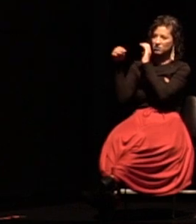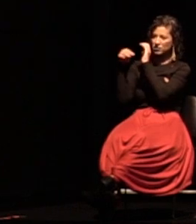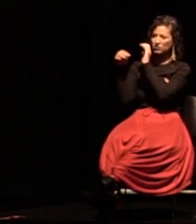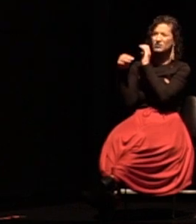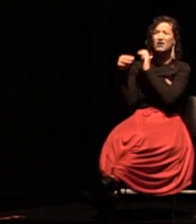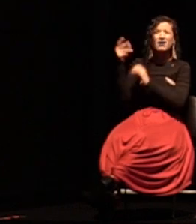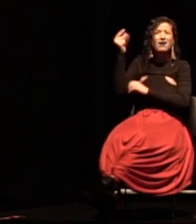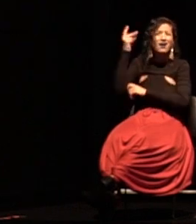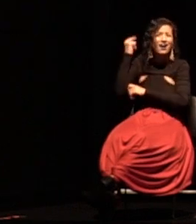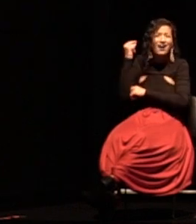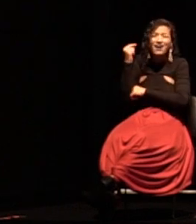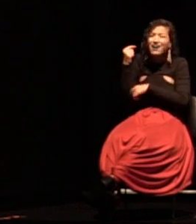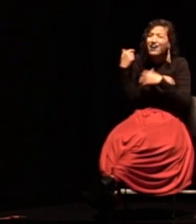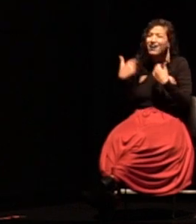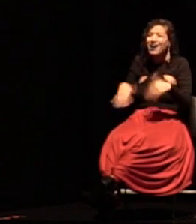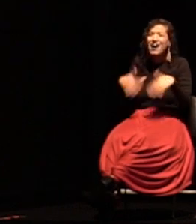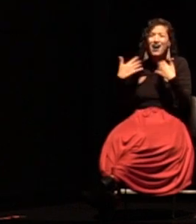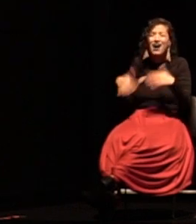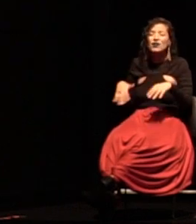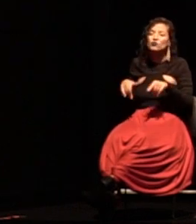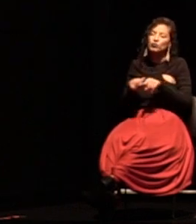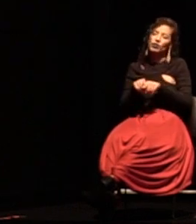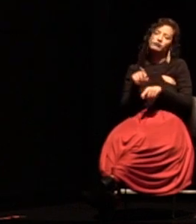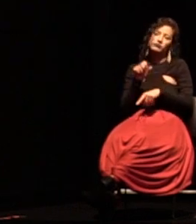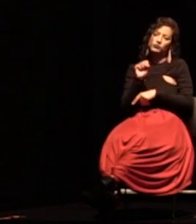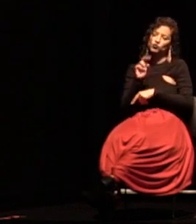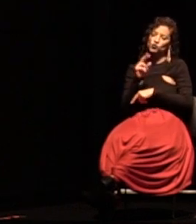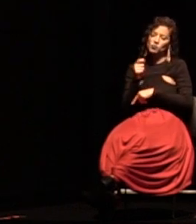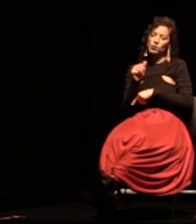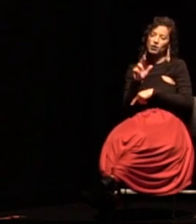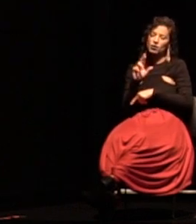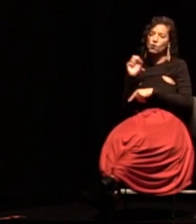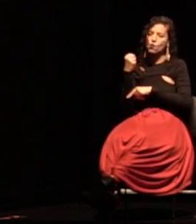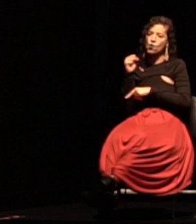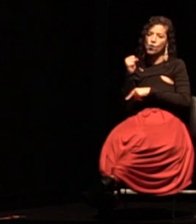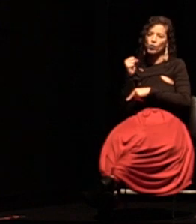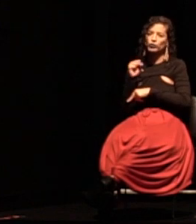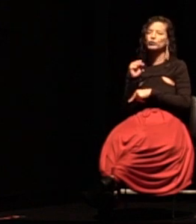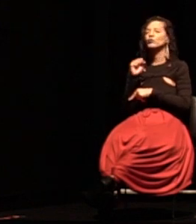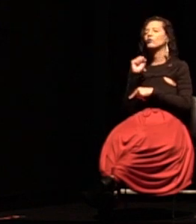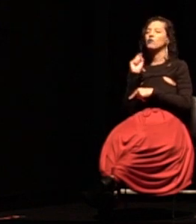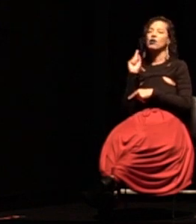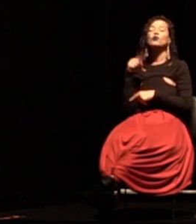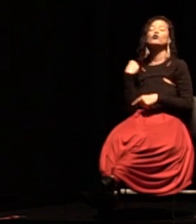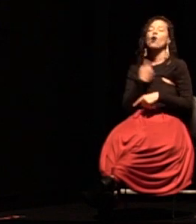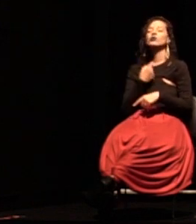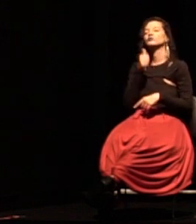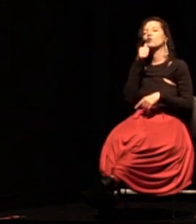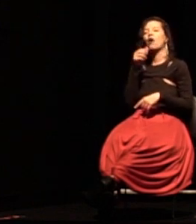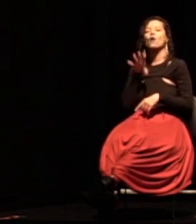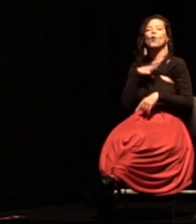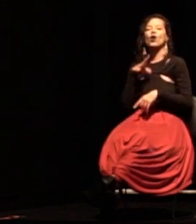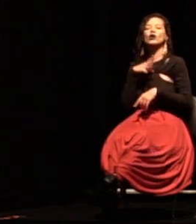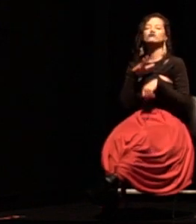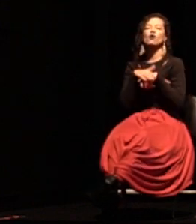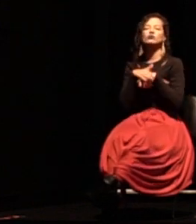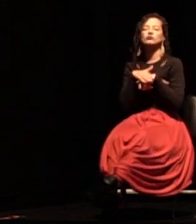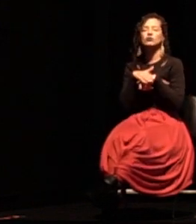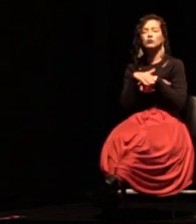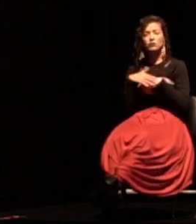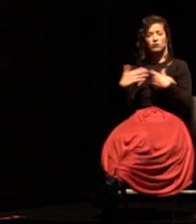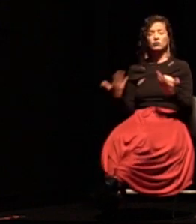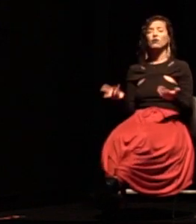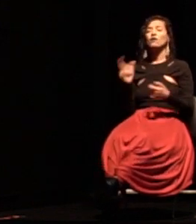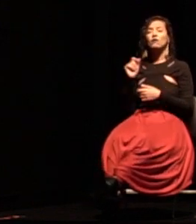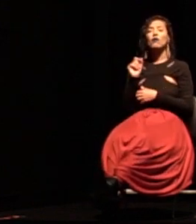muito caro para nós, porque o Super 8, como o João bem disse, era também uma atitude nossa, porque os personagens